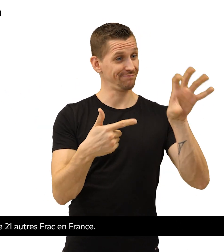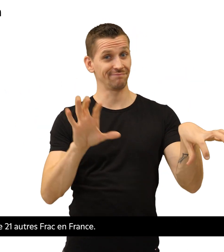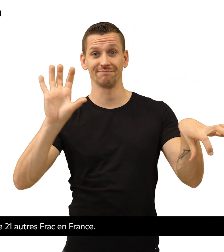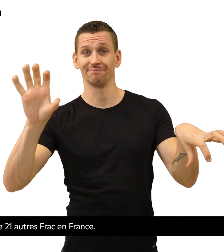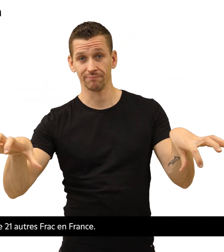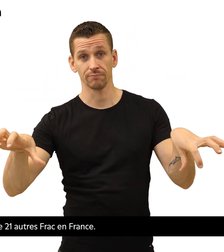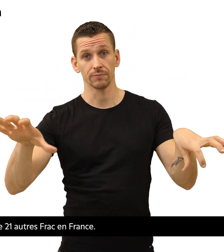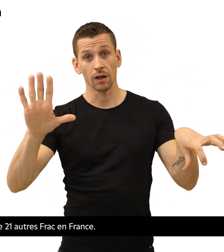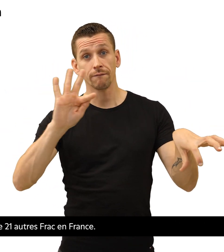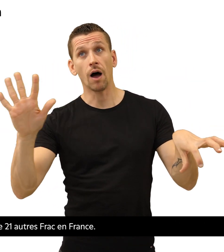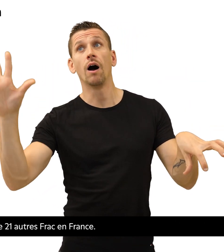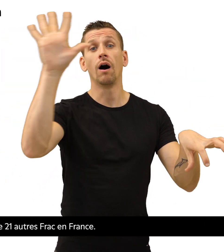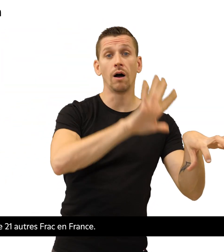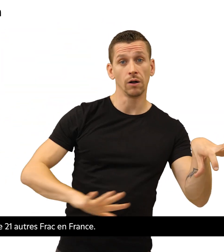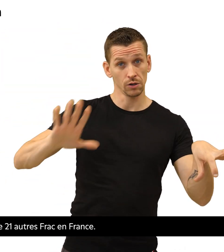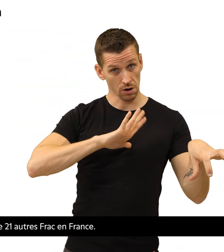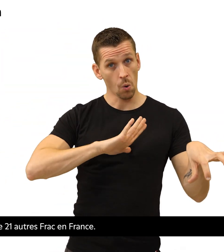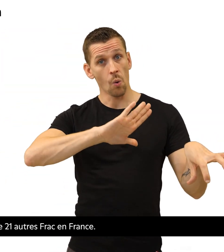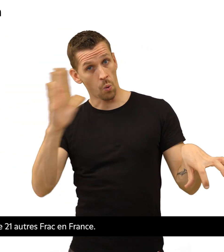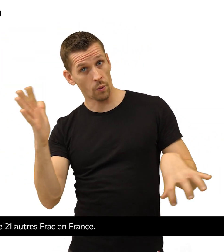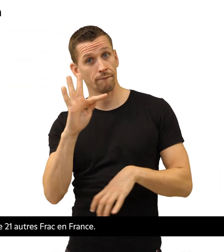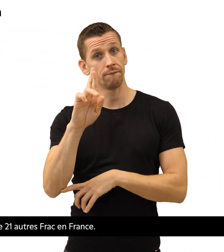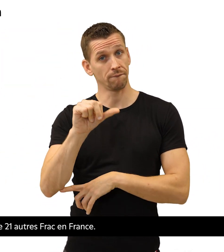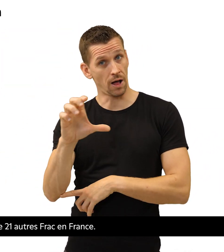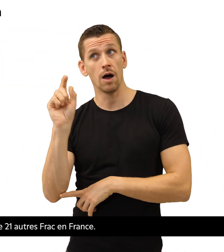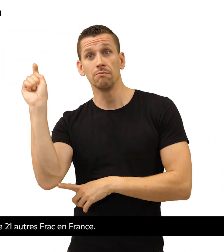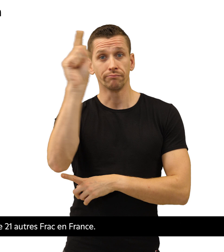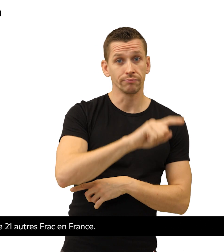Il existe 21 autres FRAC en France.